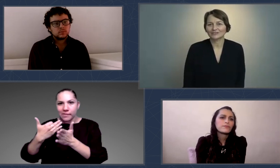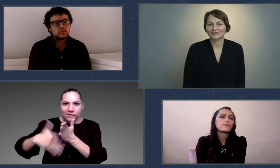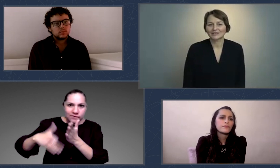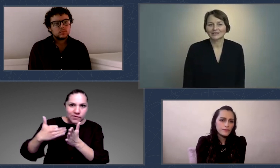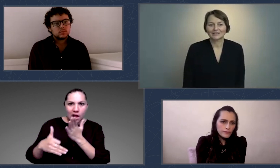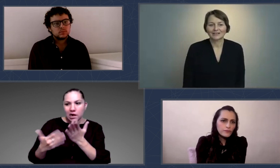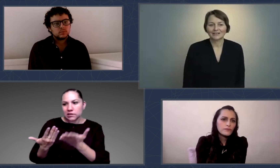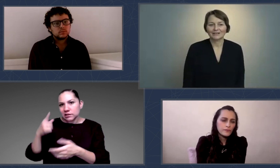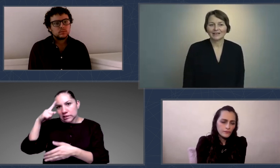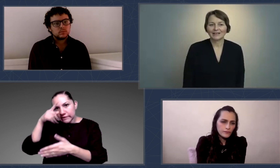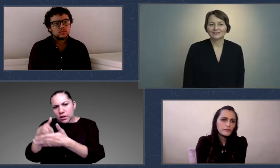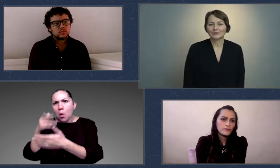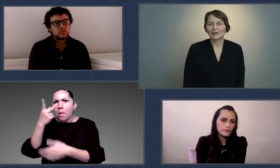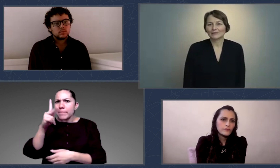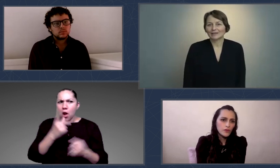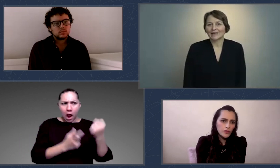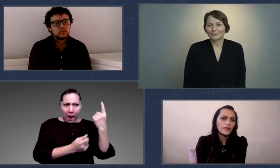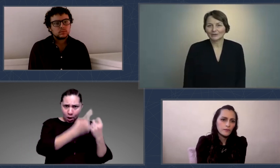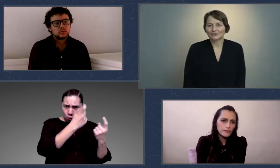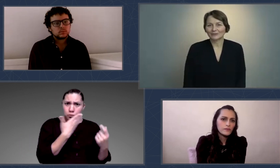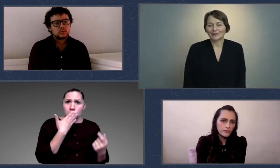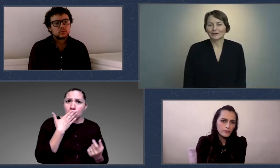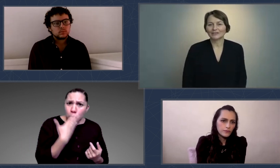Así es como se tiene que hacer. O sea,